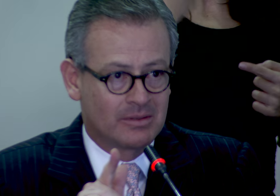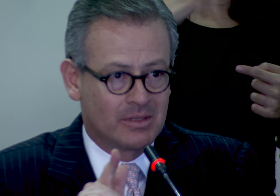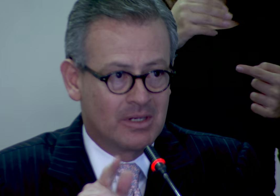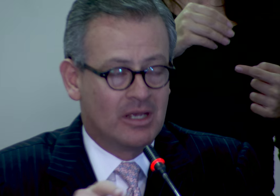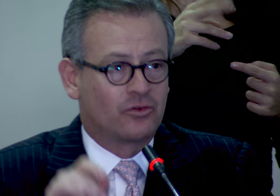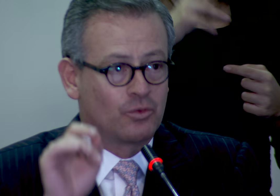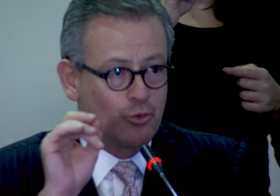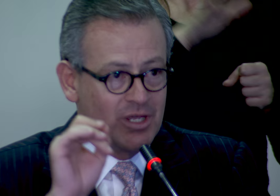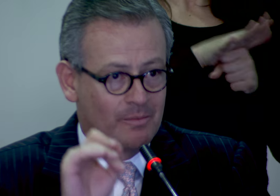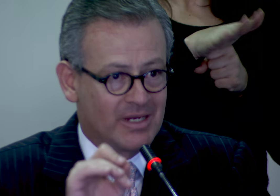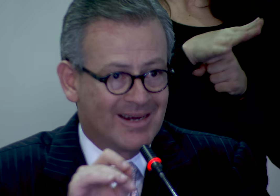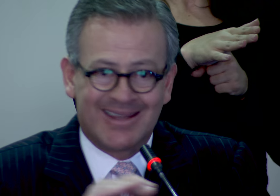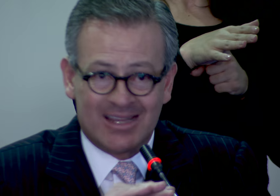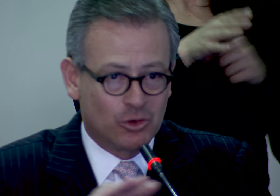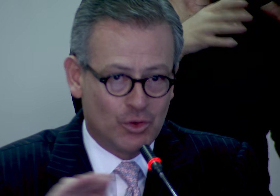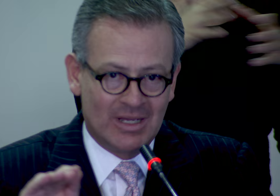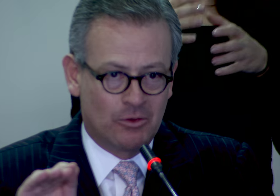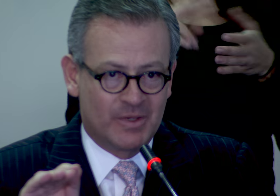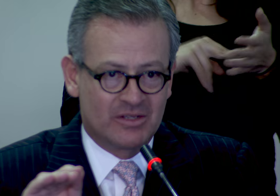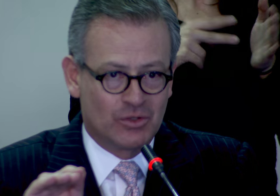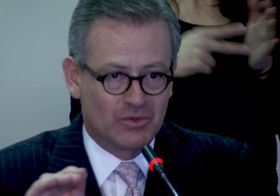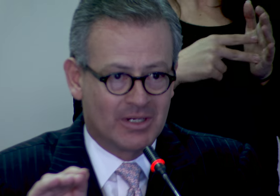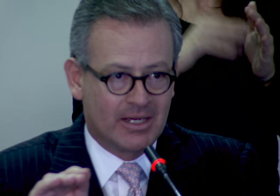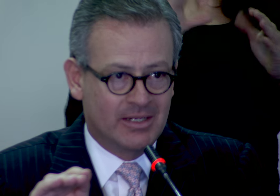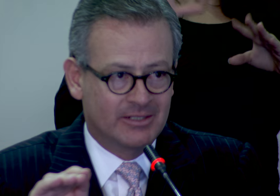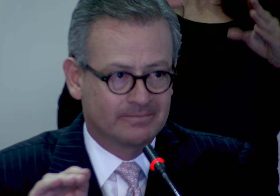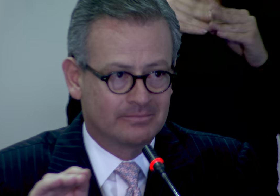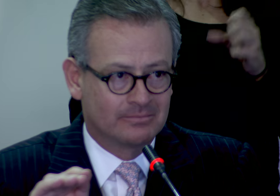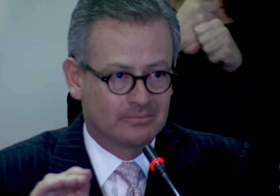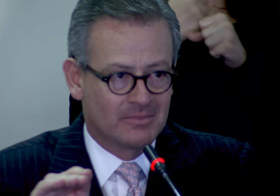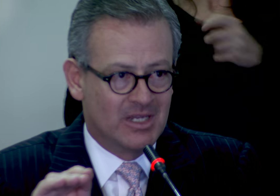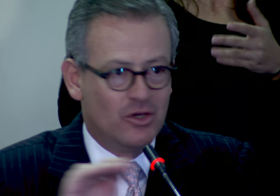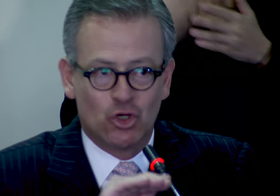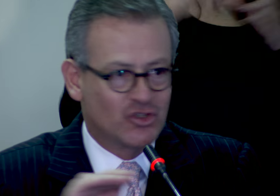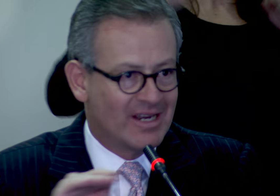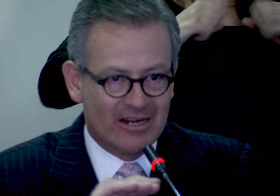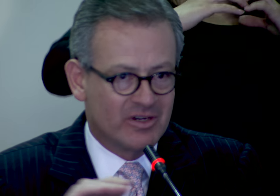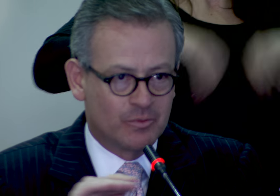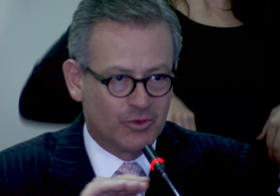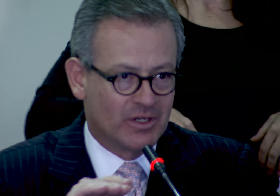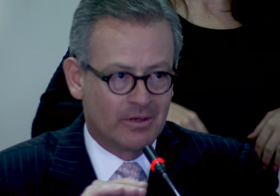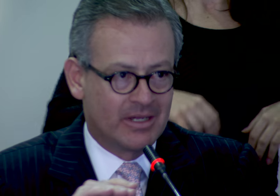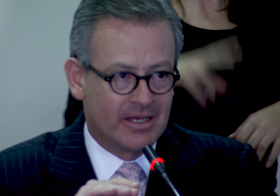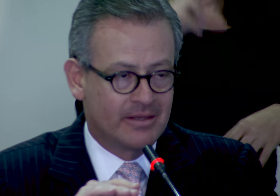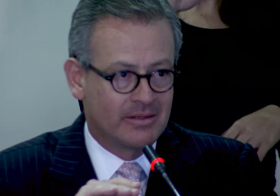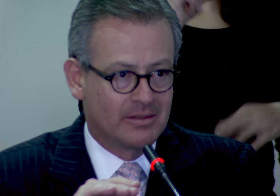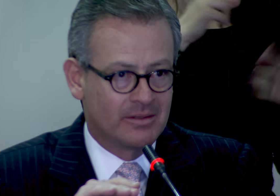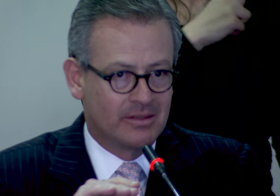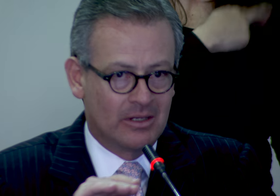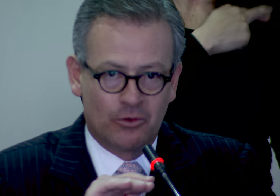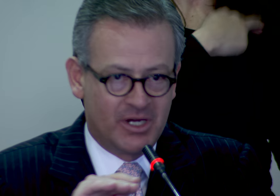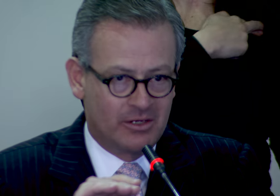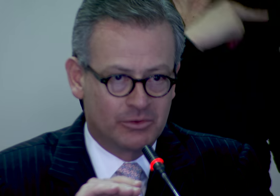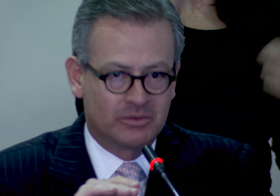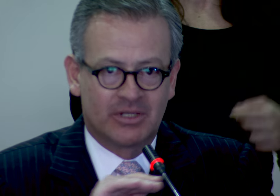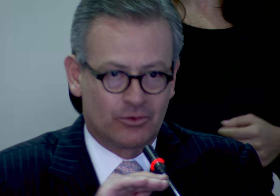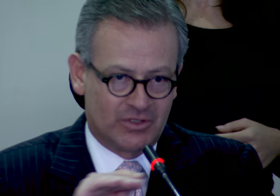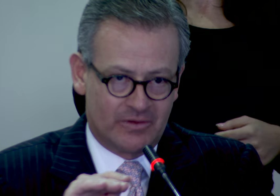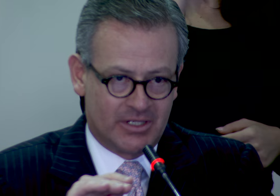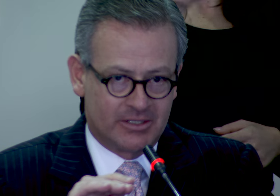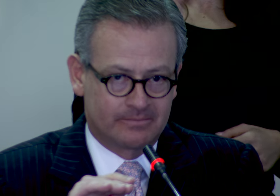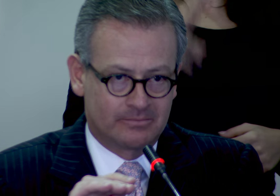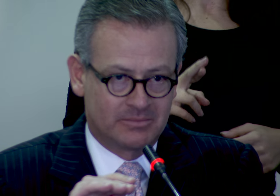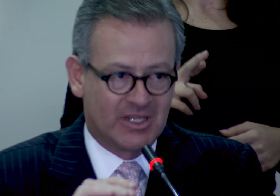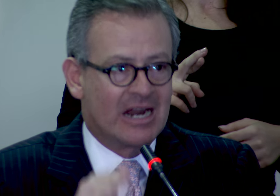miércoles. Esto puede implicar que toda la operación se caiga y no será responsabilidad del gobierno de